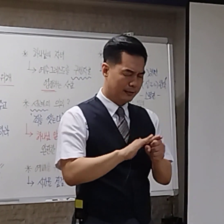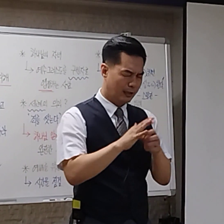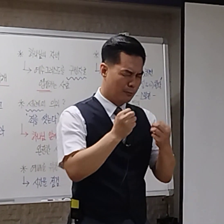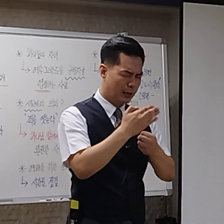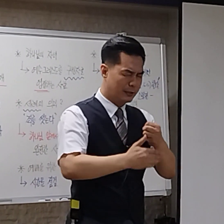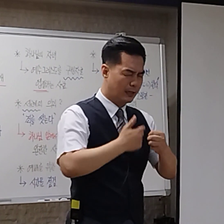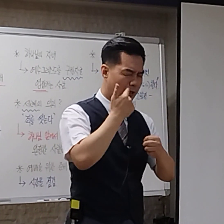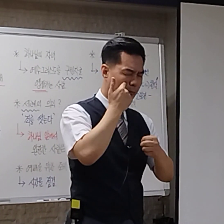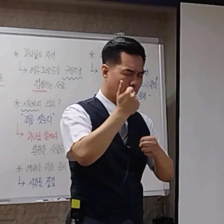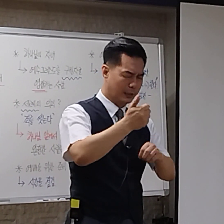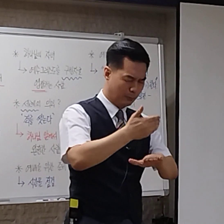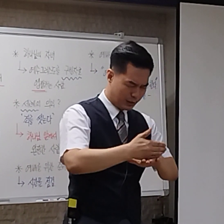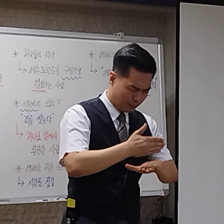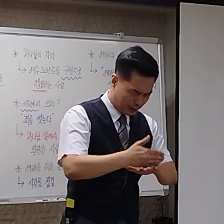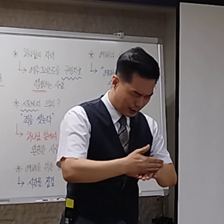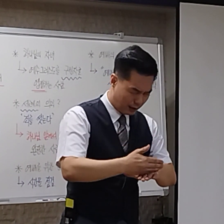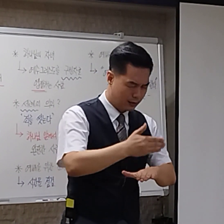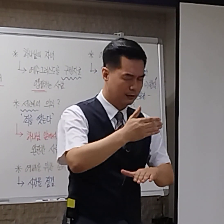사랑이 많으신 하나님 아버지 감사합니다.